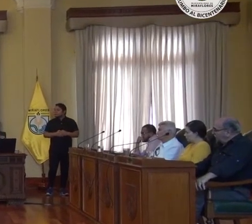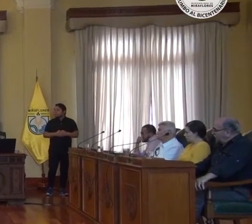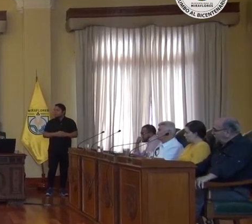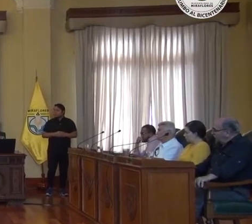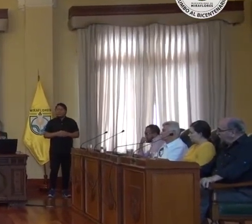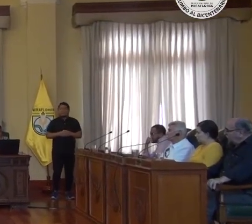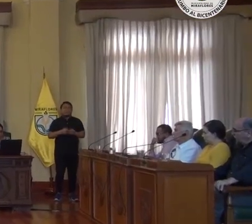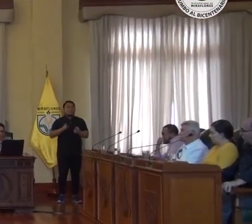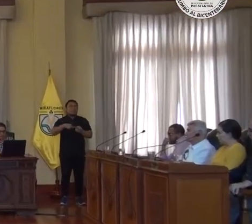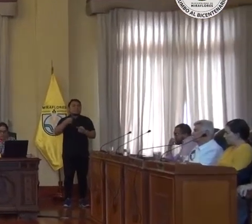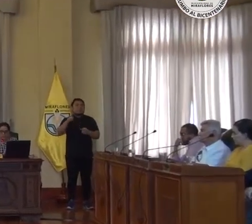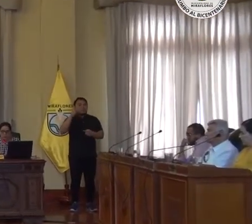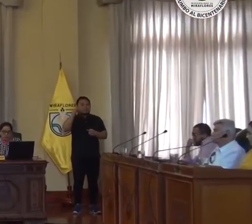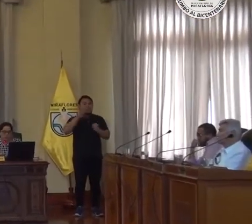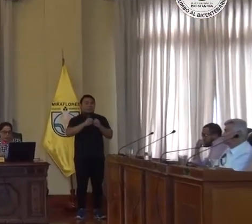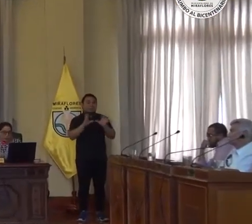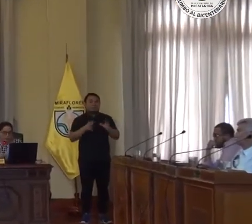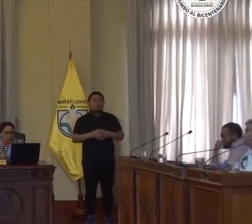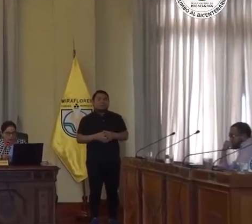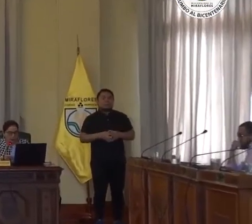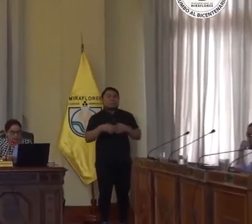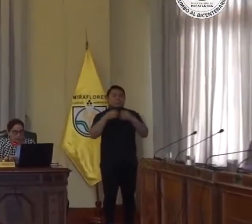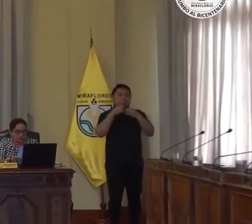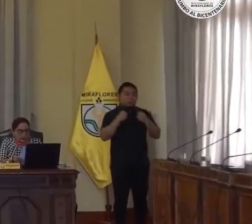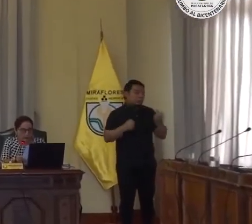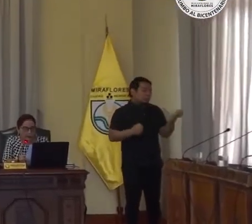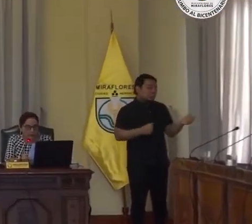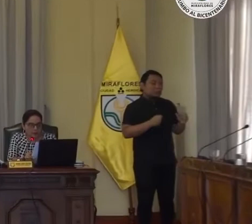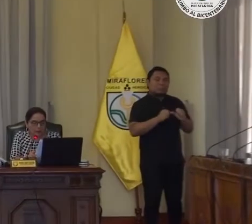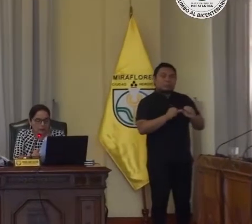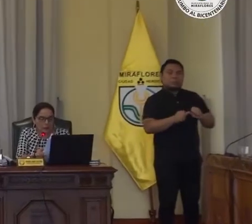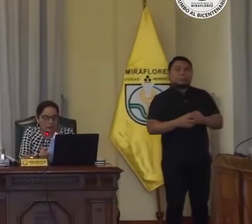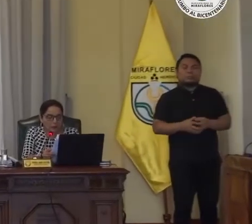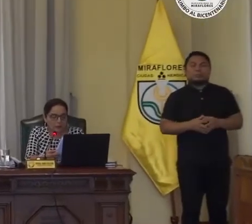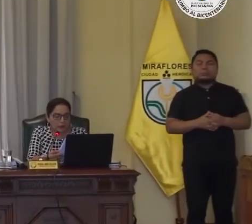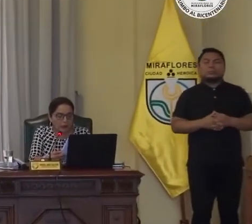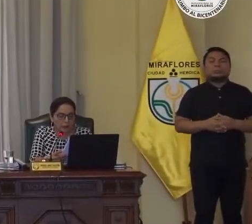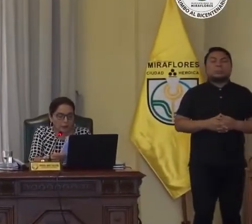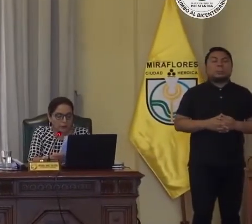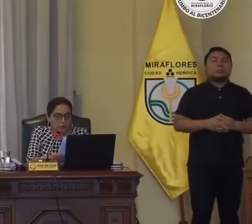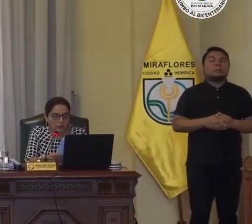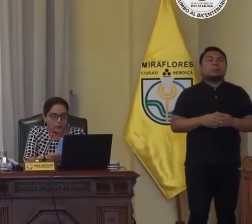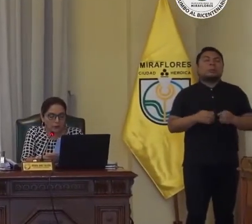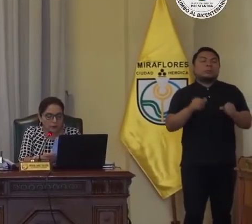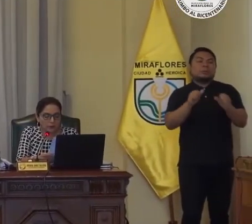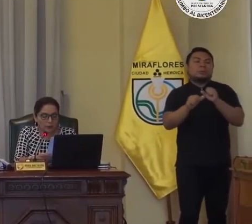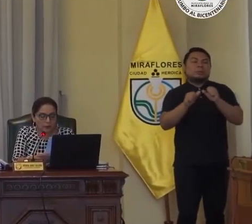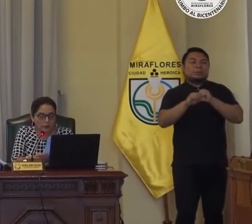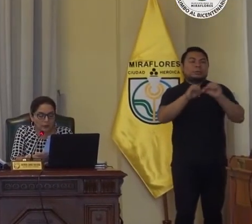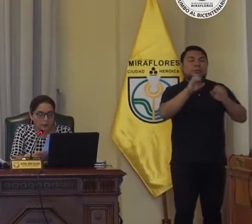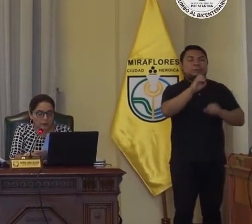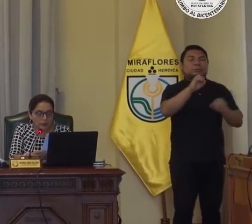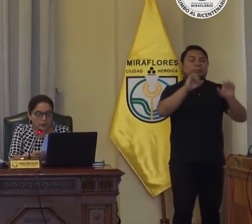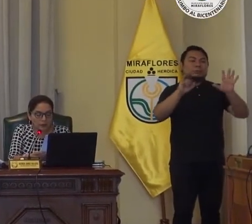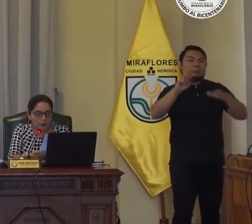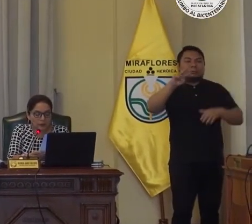Pasa a la orden del día. Secretaria General, continuamos. Carta número